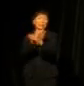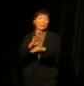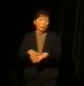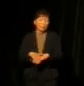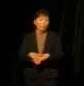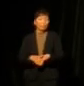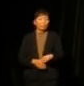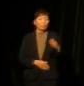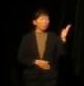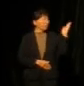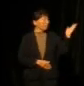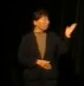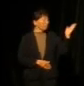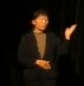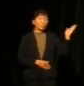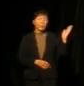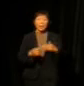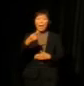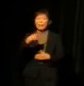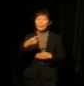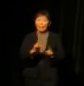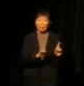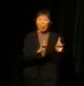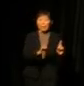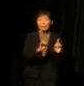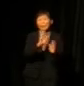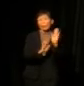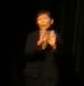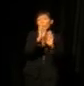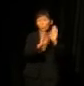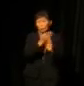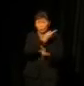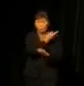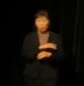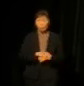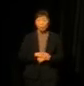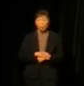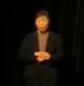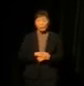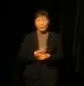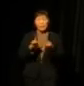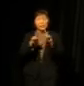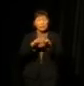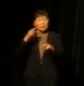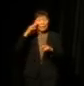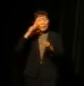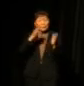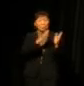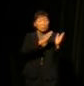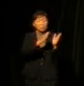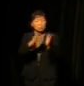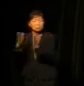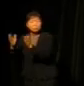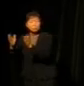これは1階の玄関の様子です。ショーケースのガラスは動いてしまい、縦